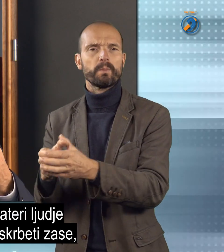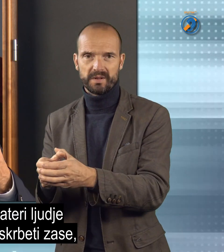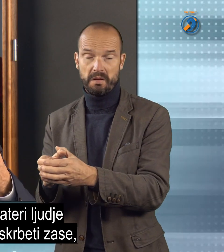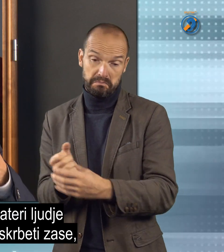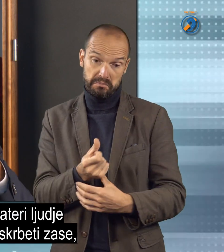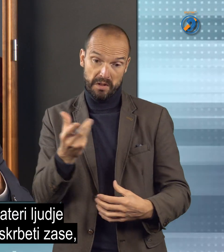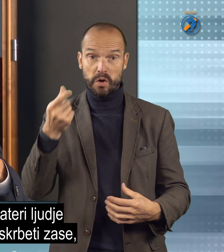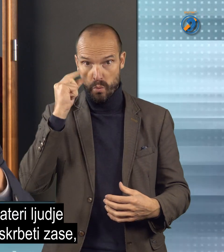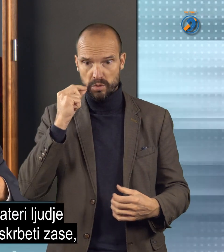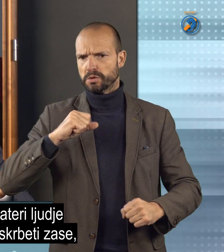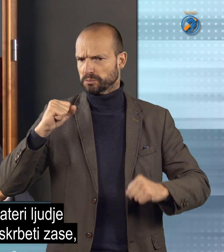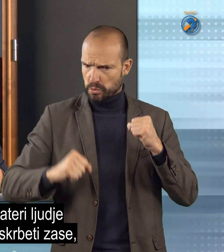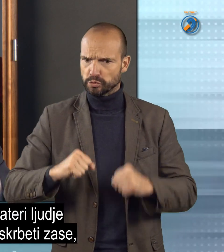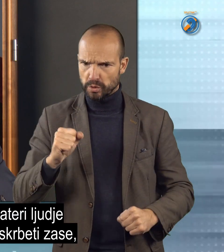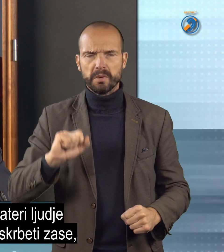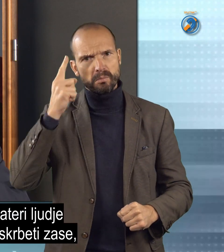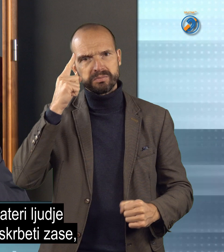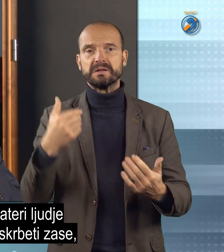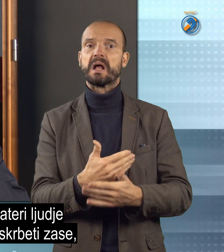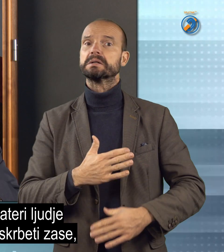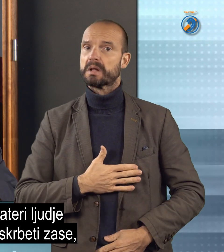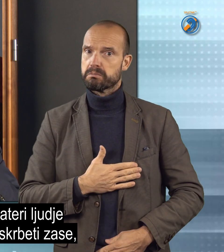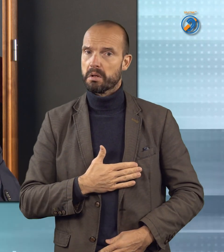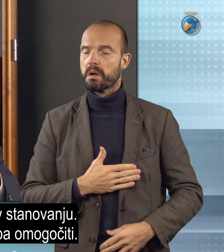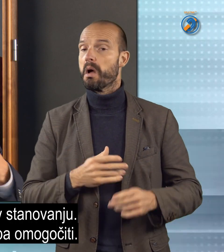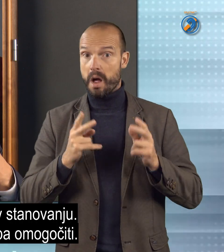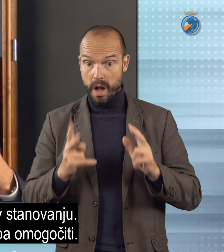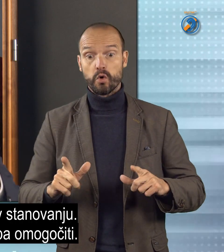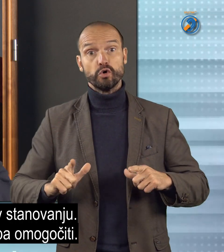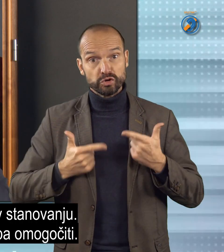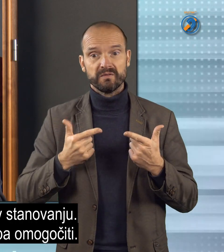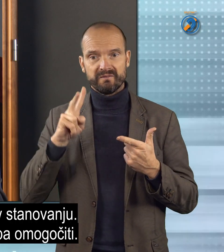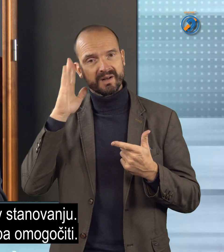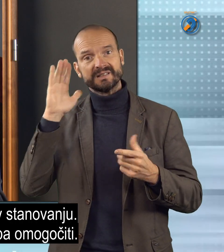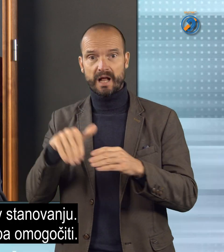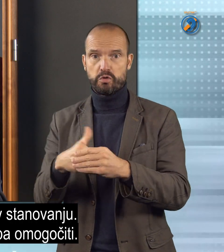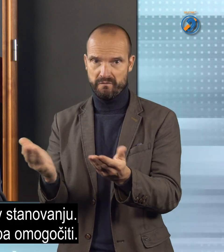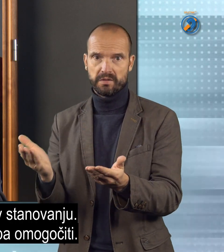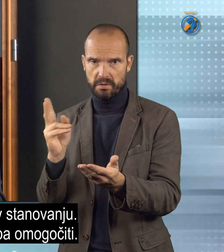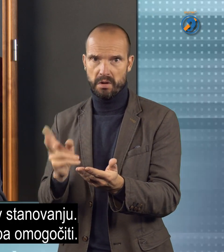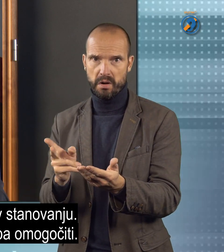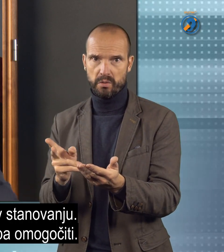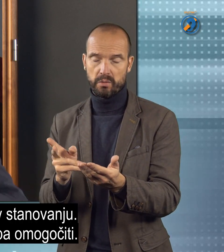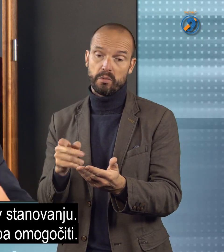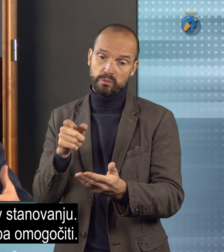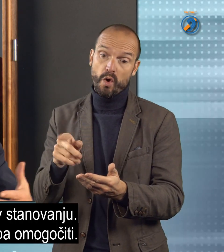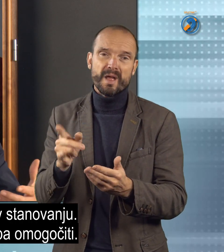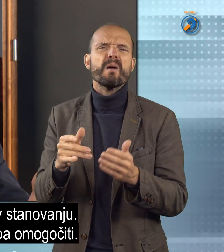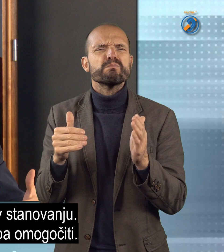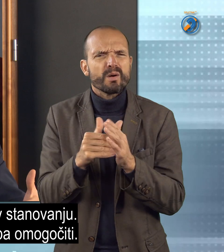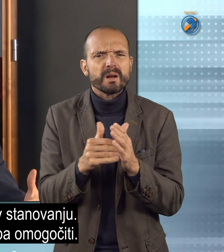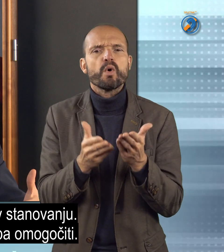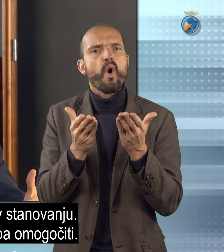ljudje, ki so sposobni poskrbeti v največji meri zase, lahko tudi živijo v stanovanju. To jim je pa